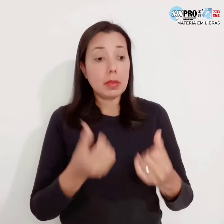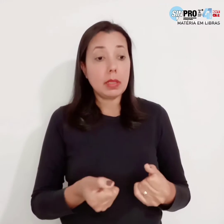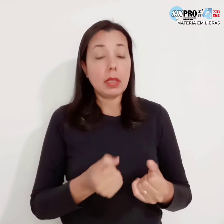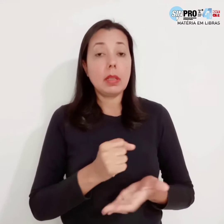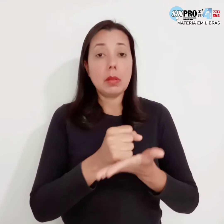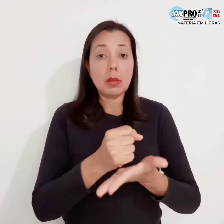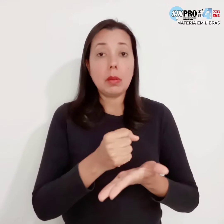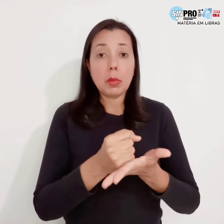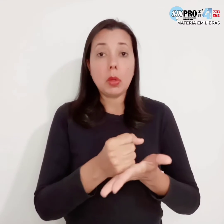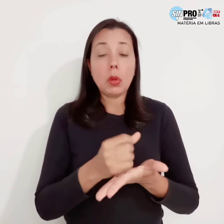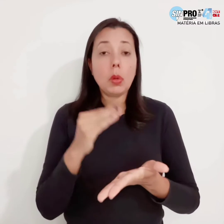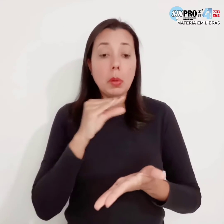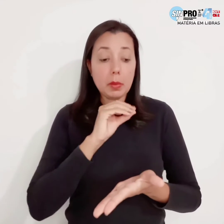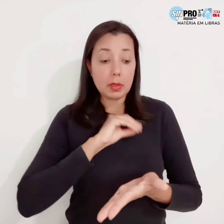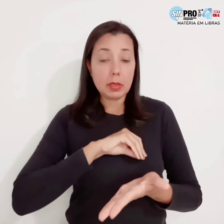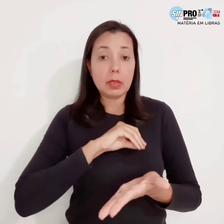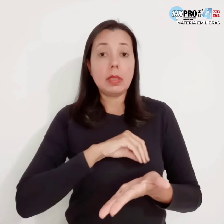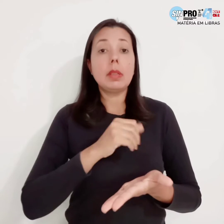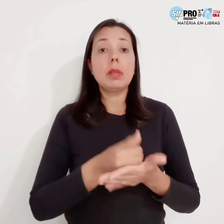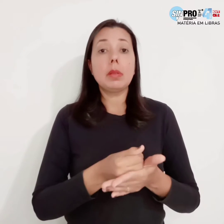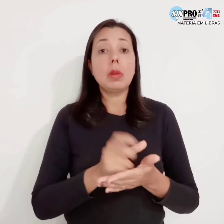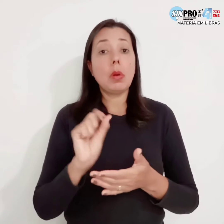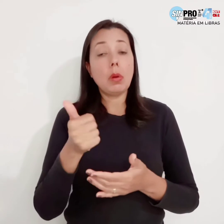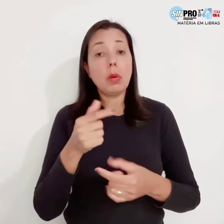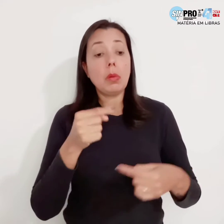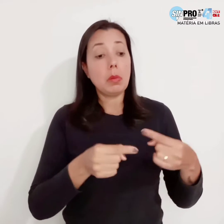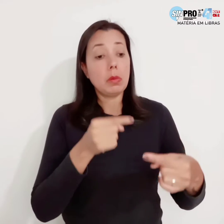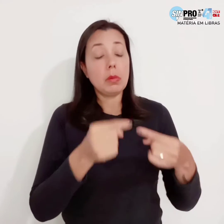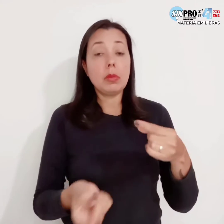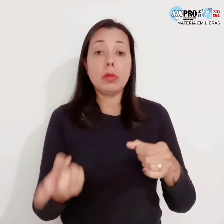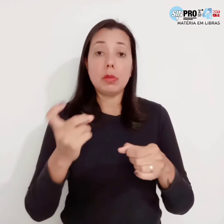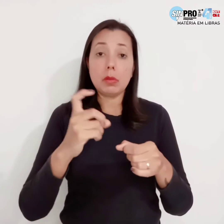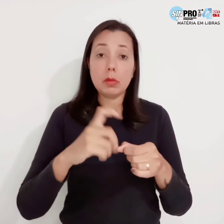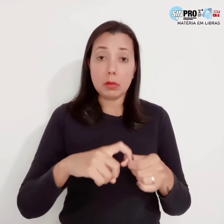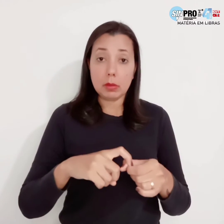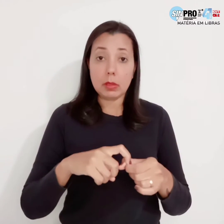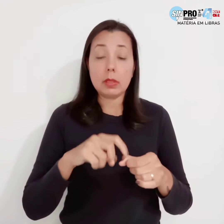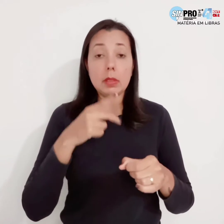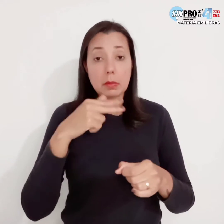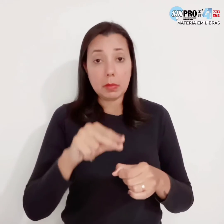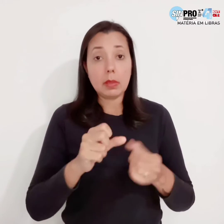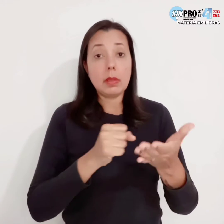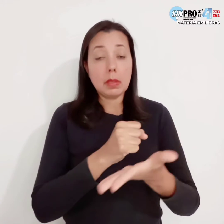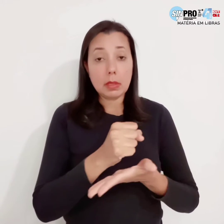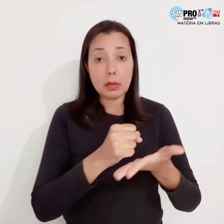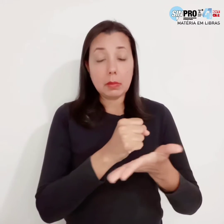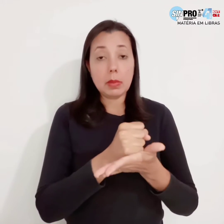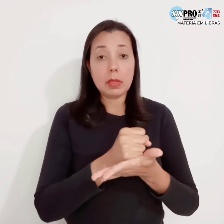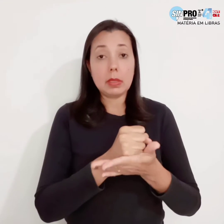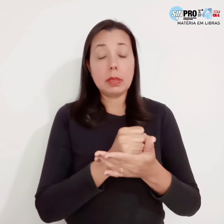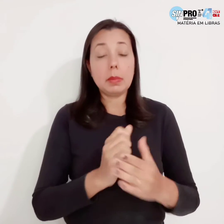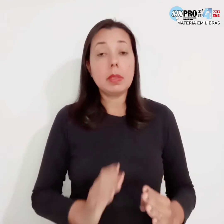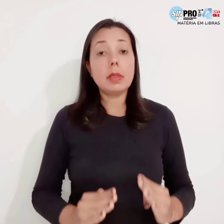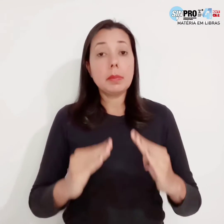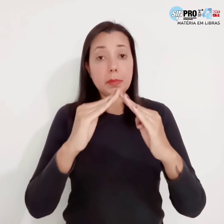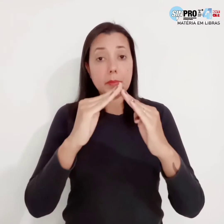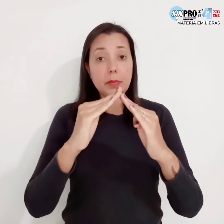auxílios emergenciais ou políticas voltadas para a base da pirâmide, que é